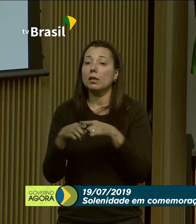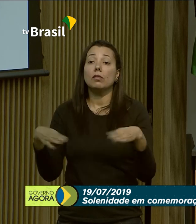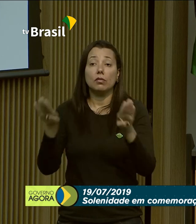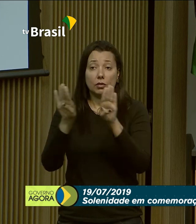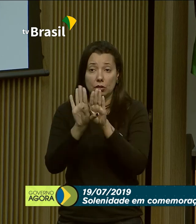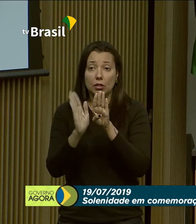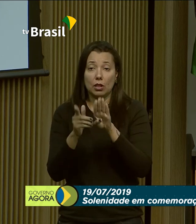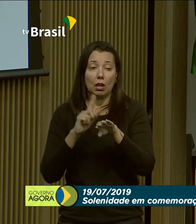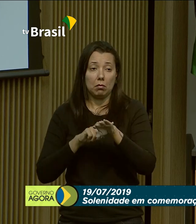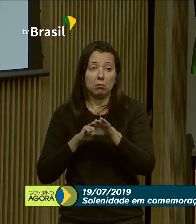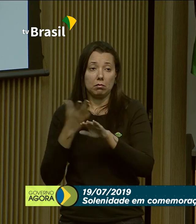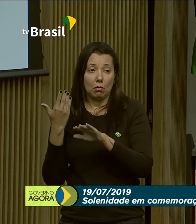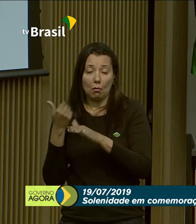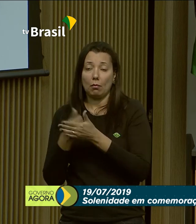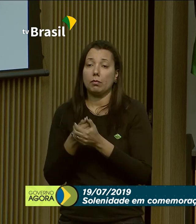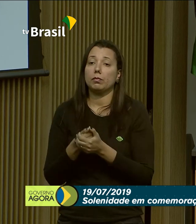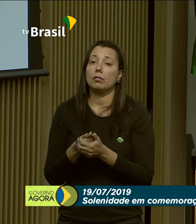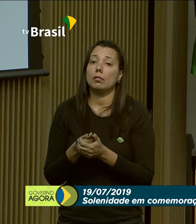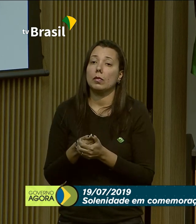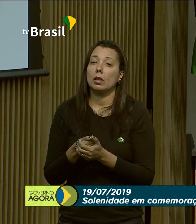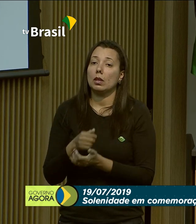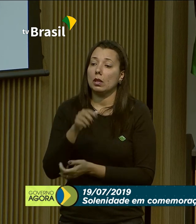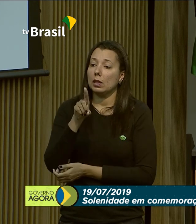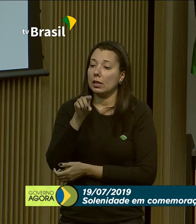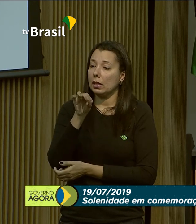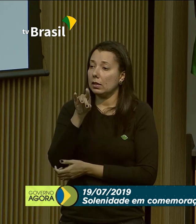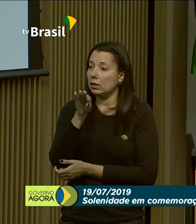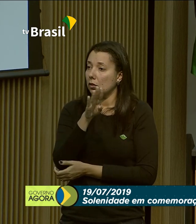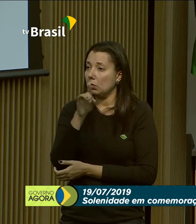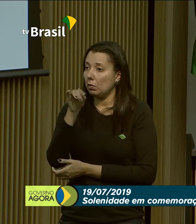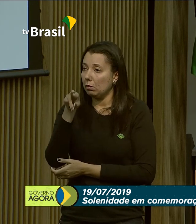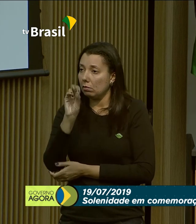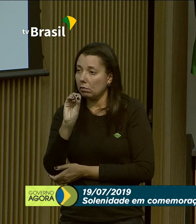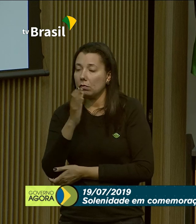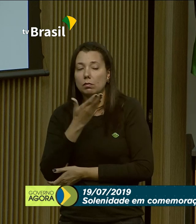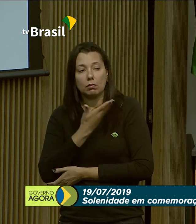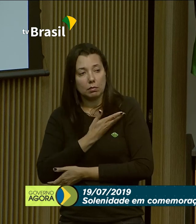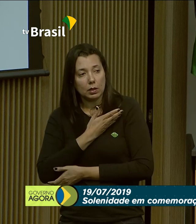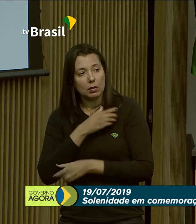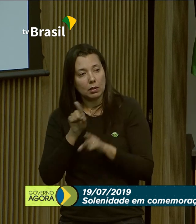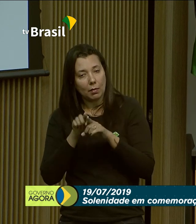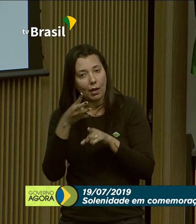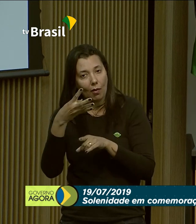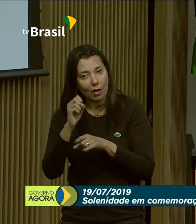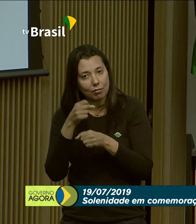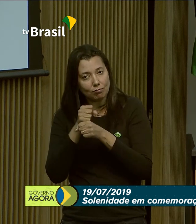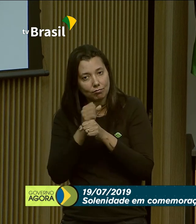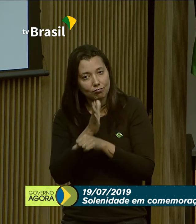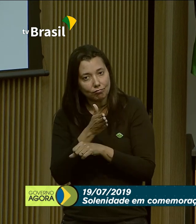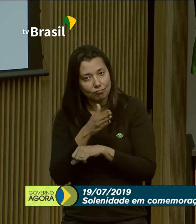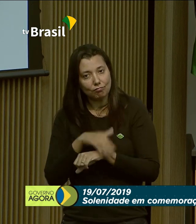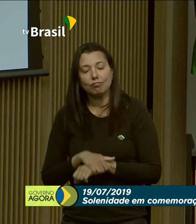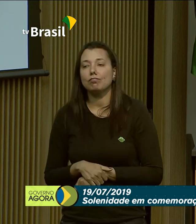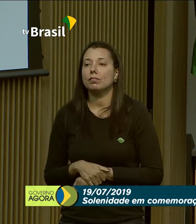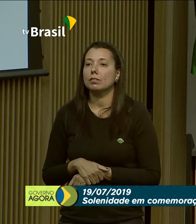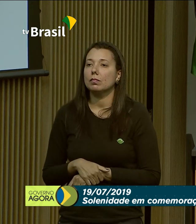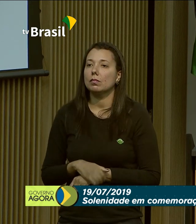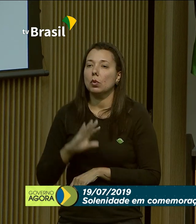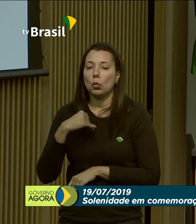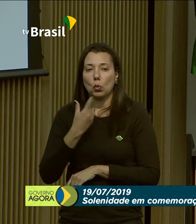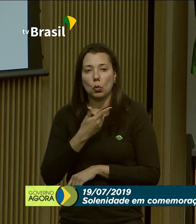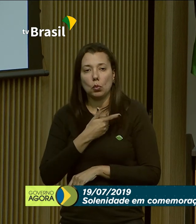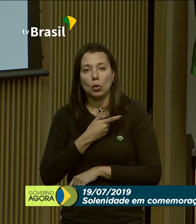tempo. O Darciso Perondi, meu amigo e companheiro de 40 anos, né, nosso